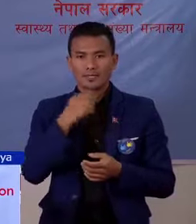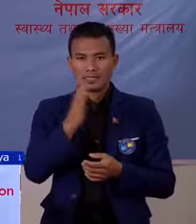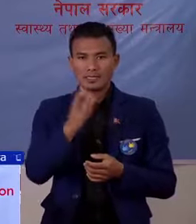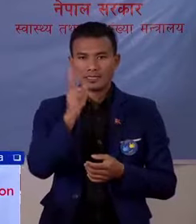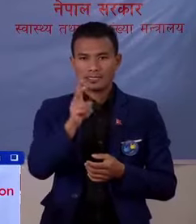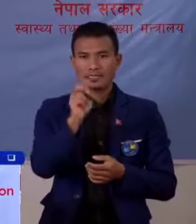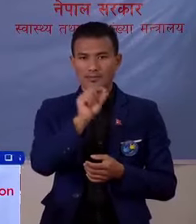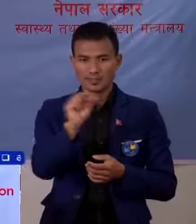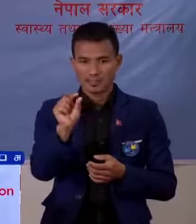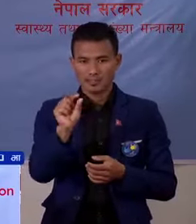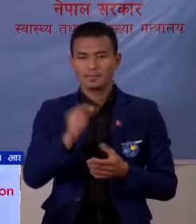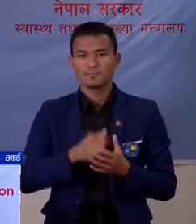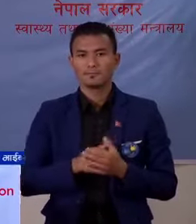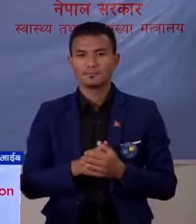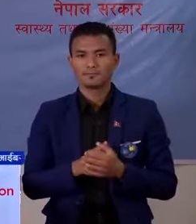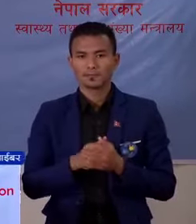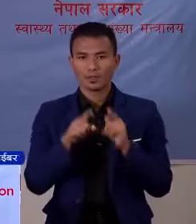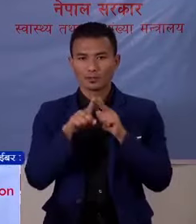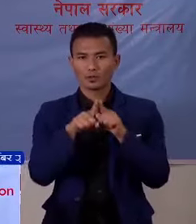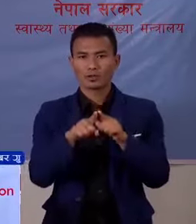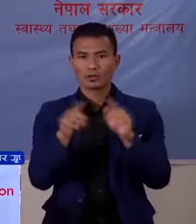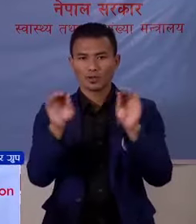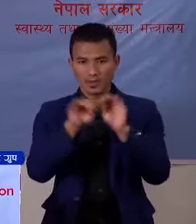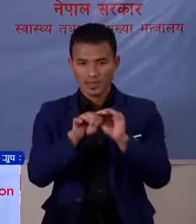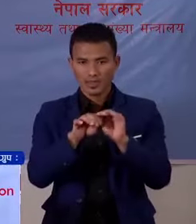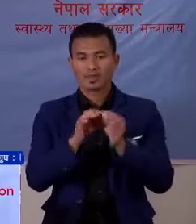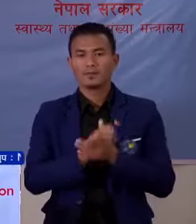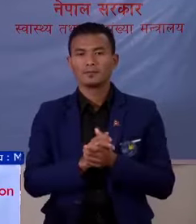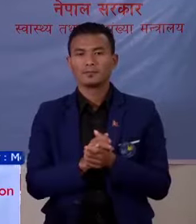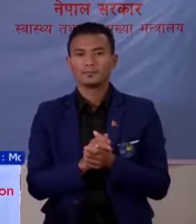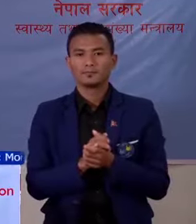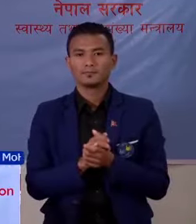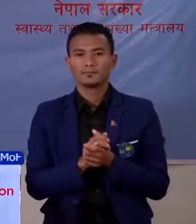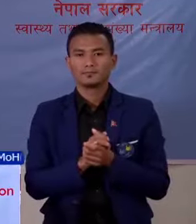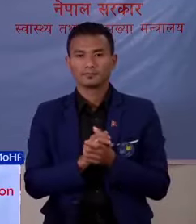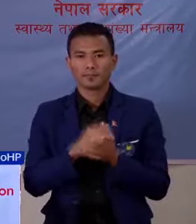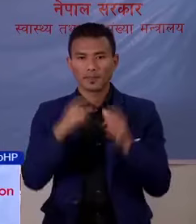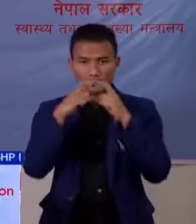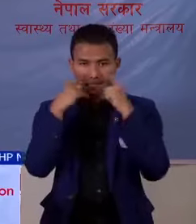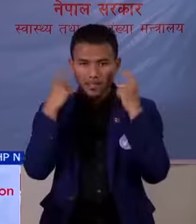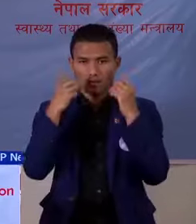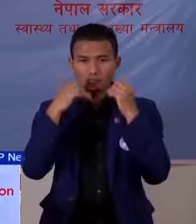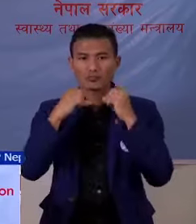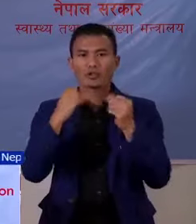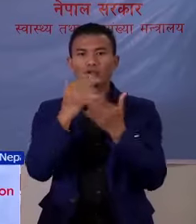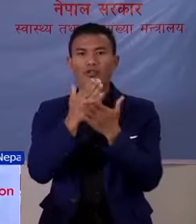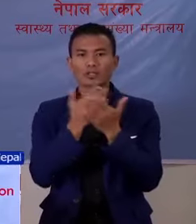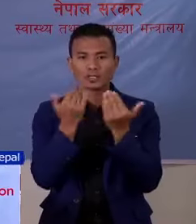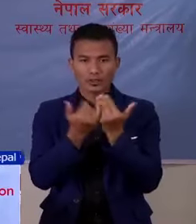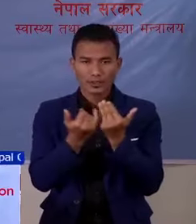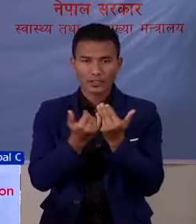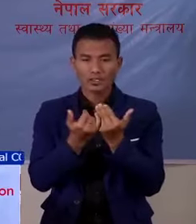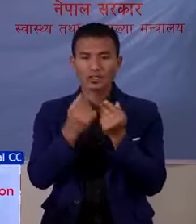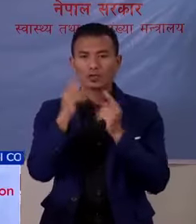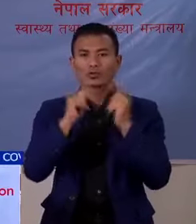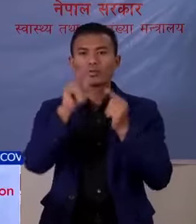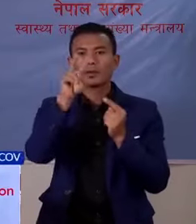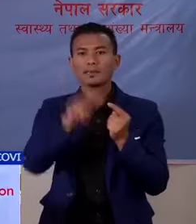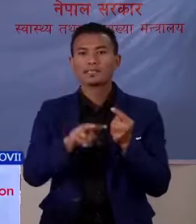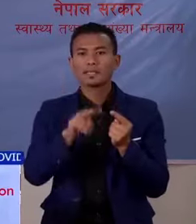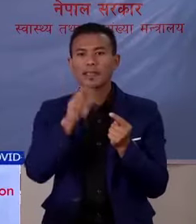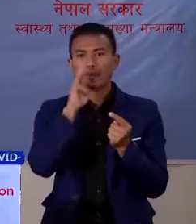यस्तै विषयसँग सम्बन्धित मास्कको प्रयोग कसरी गर्ने, कुन